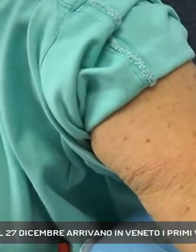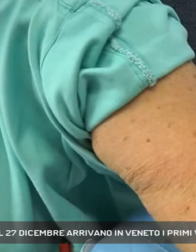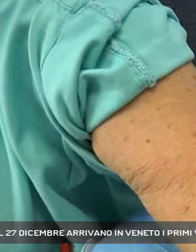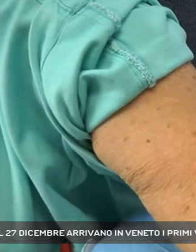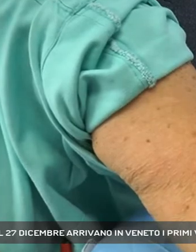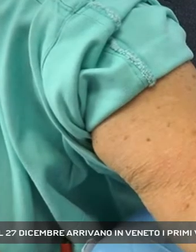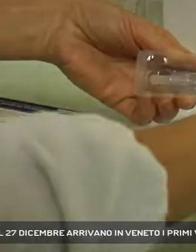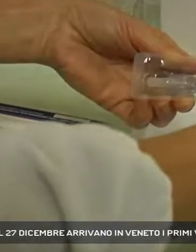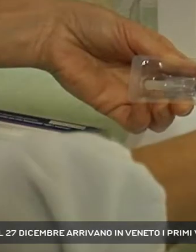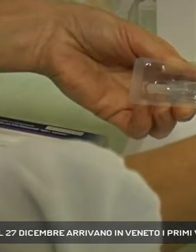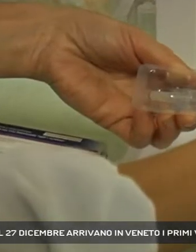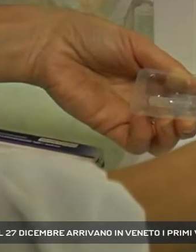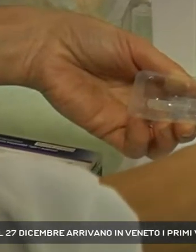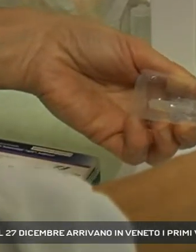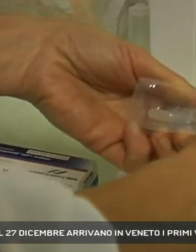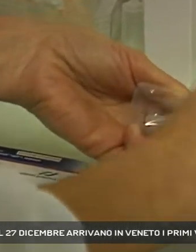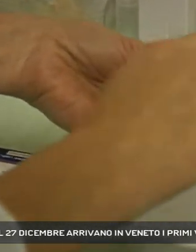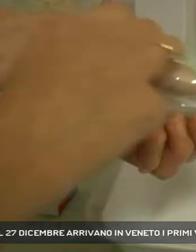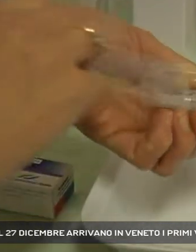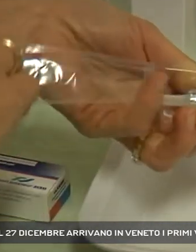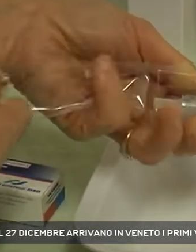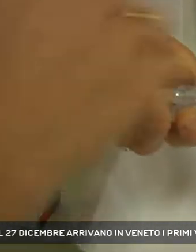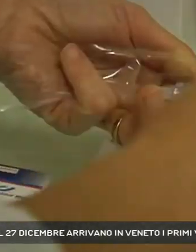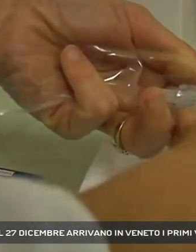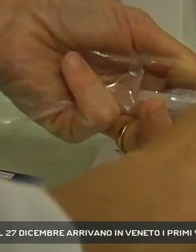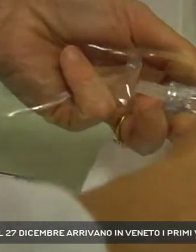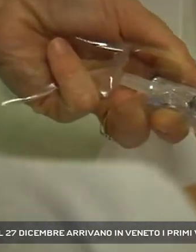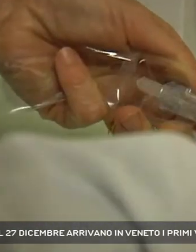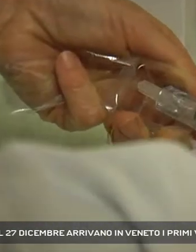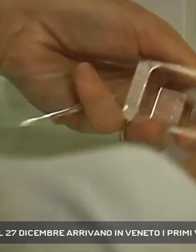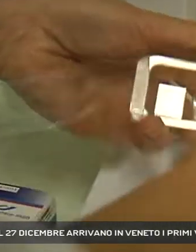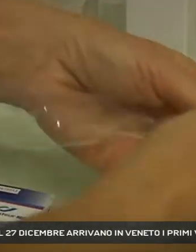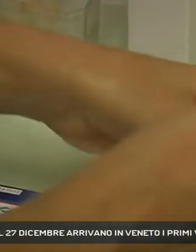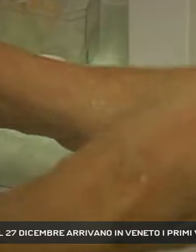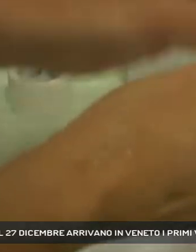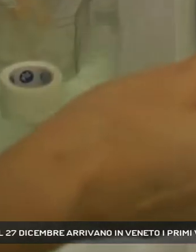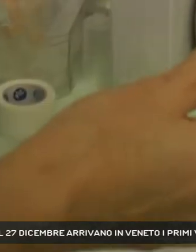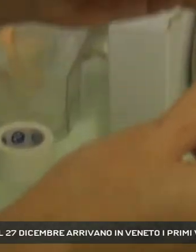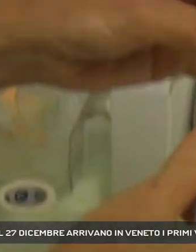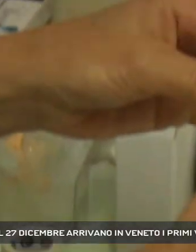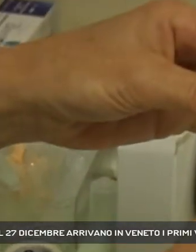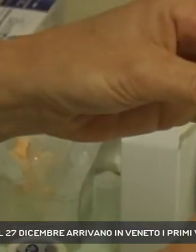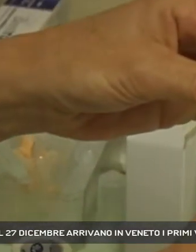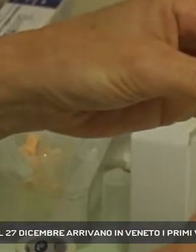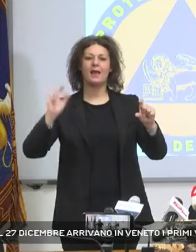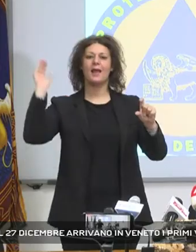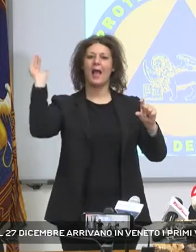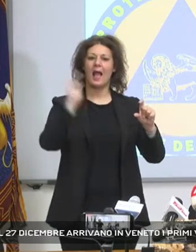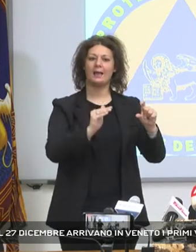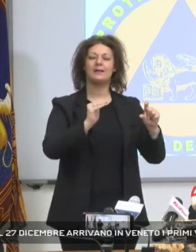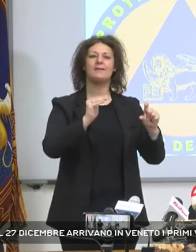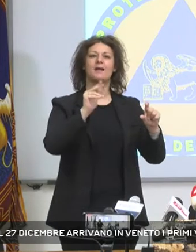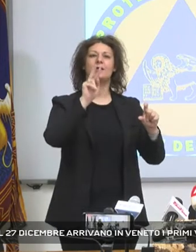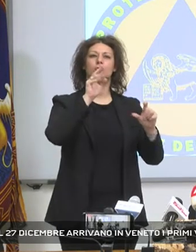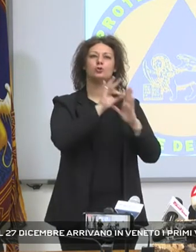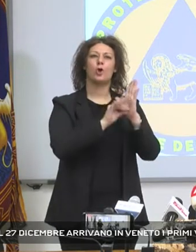di un incontro tra le regioni, il governo e il commissario straordinario all'emergenza Domenico Arcuri. Le fiale arrivano allo Spallanzani il 25, mi